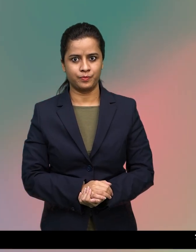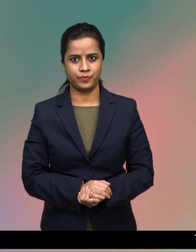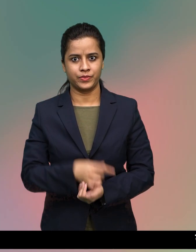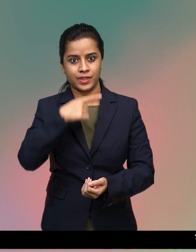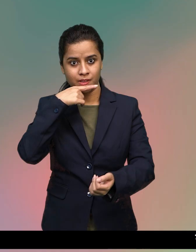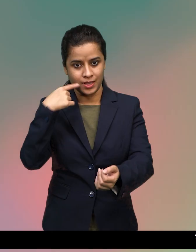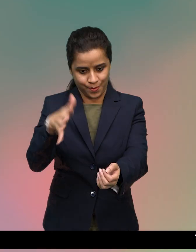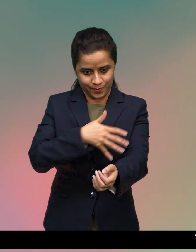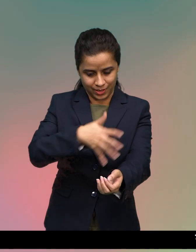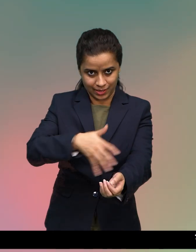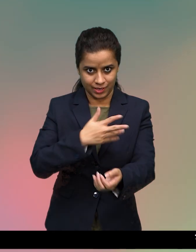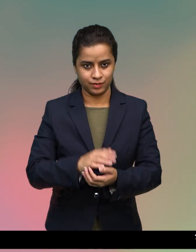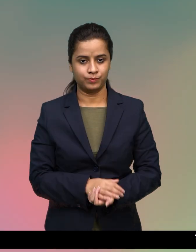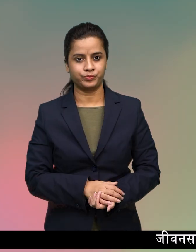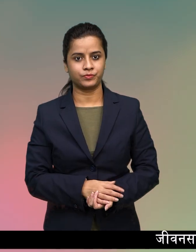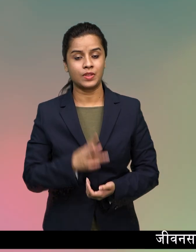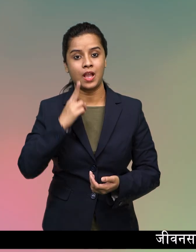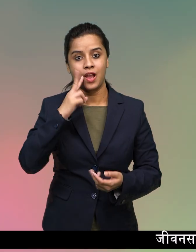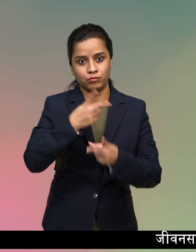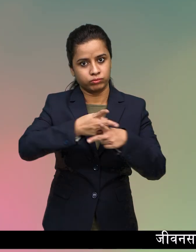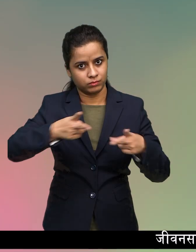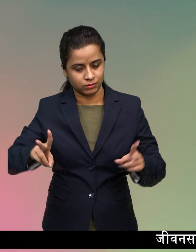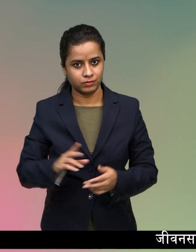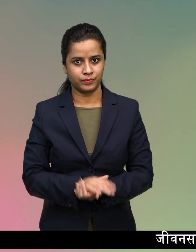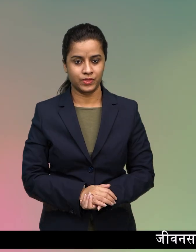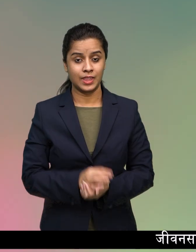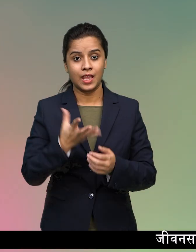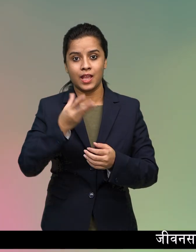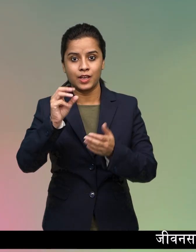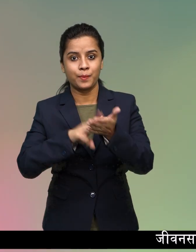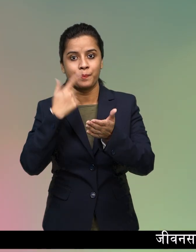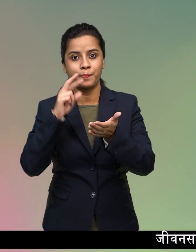संप्रेरके, हार्मोन्स, जीवनसत्वे आणि खनिजे असतात.